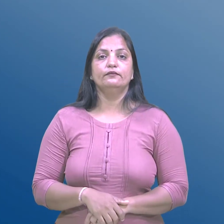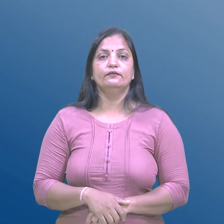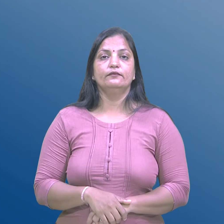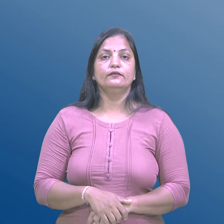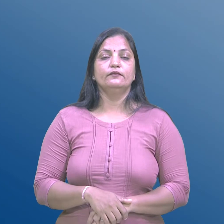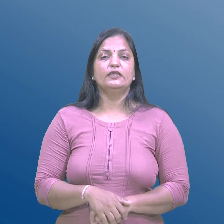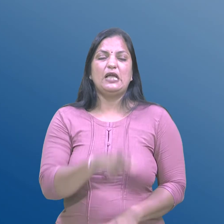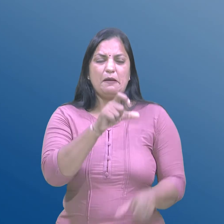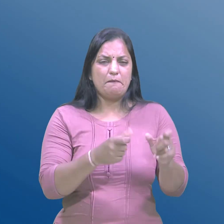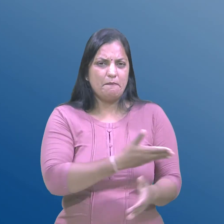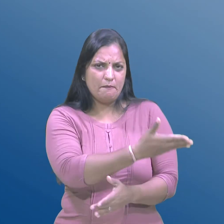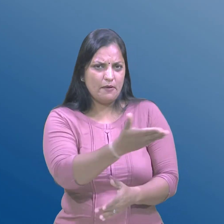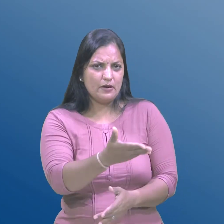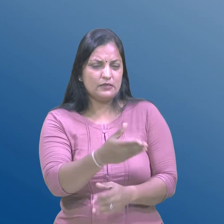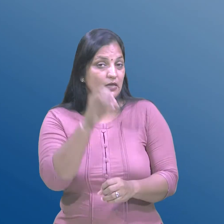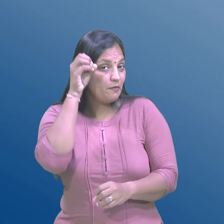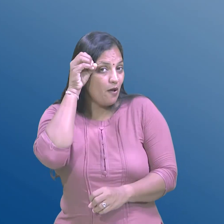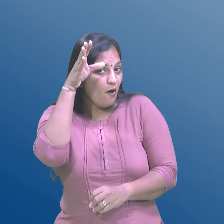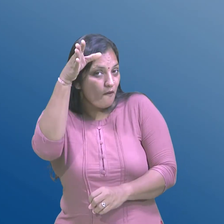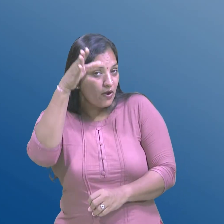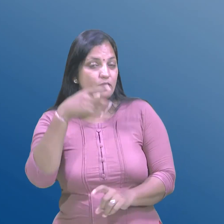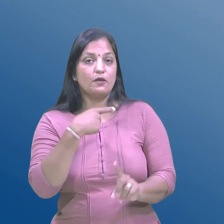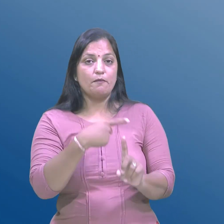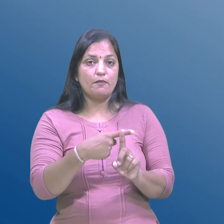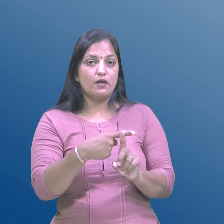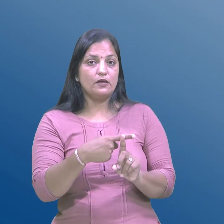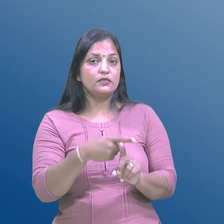લોકોમાં જાગૃતિ કેળવવી અને માહિતી ઉપલબ્ધ બનાવવી.